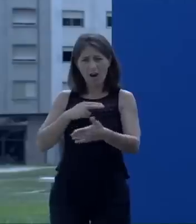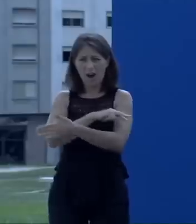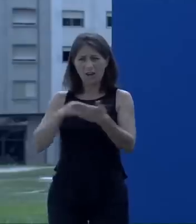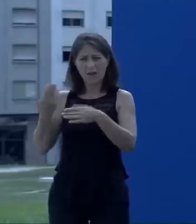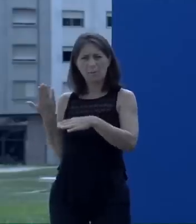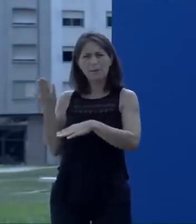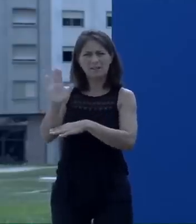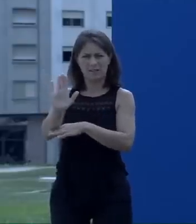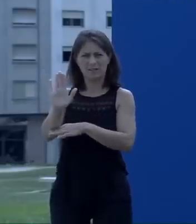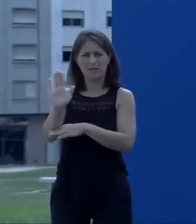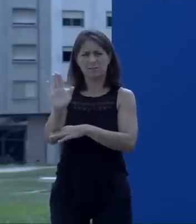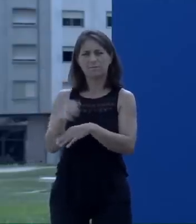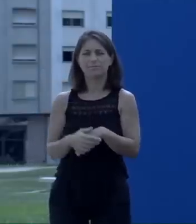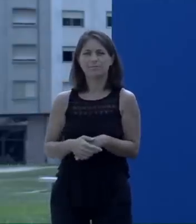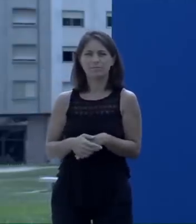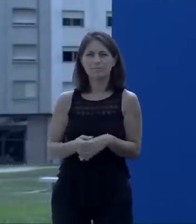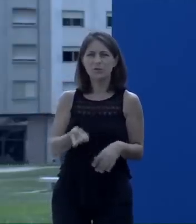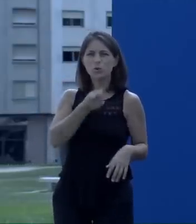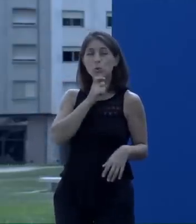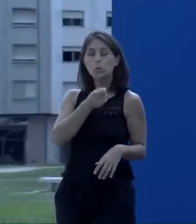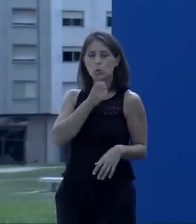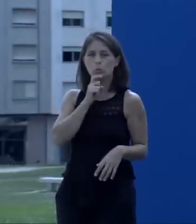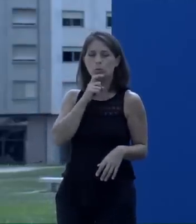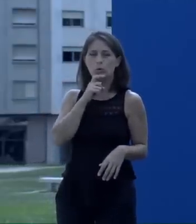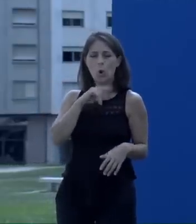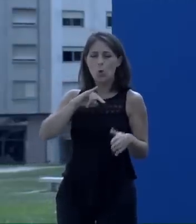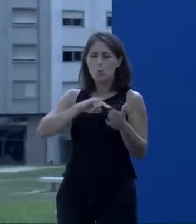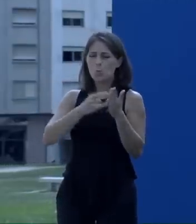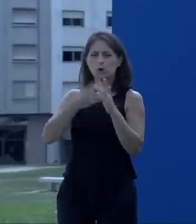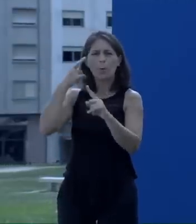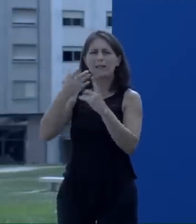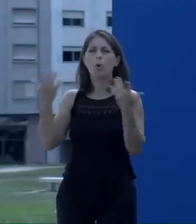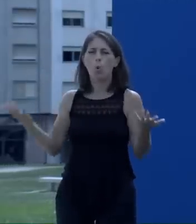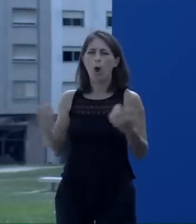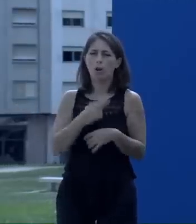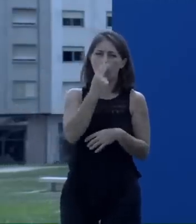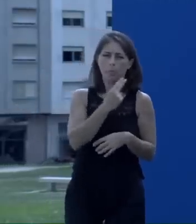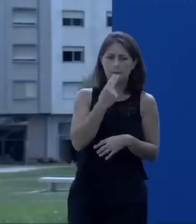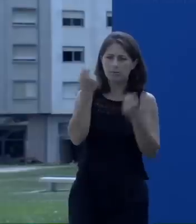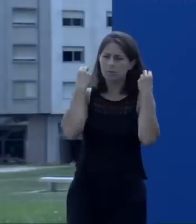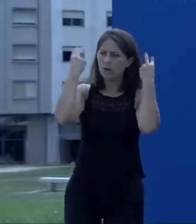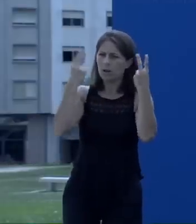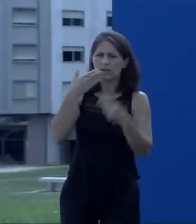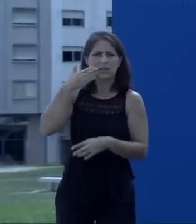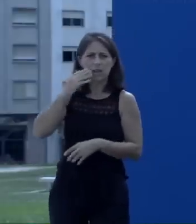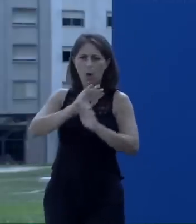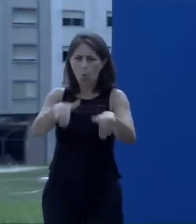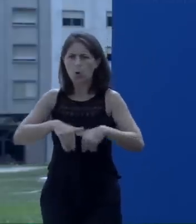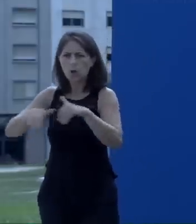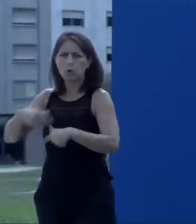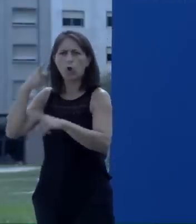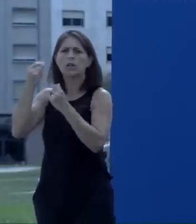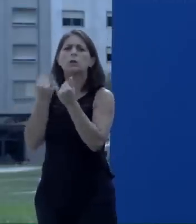campaña electoral como un proxecto que quere traer a dignidade, o compromiso, a honestidade, a rebeldía e a competencia para gobernar as